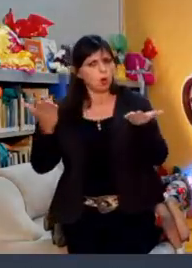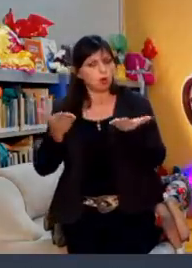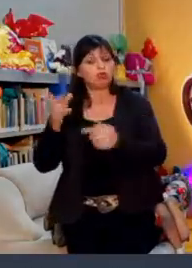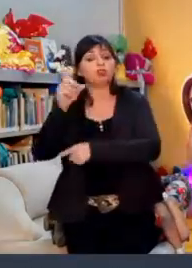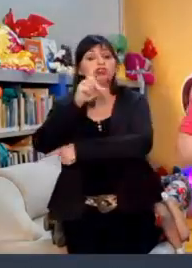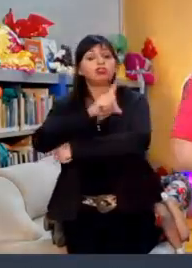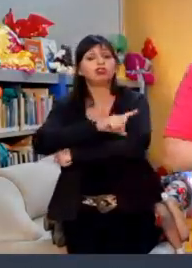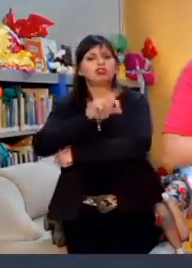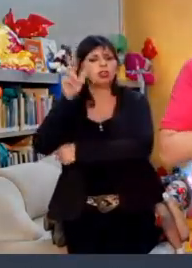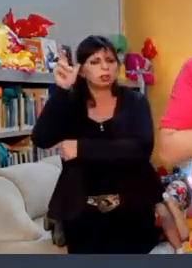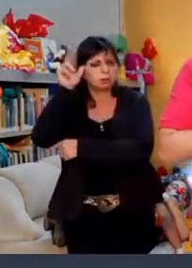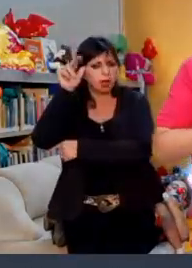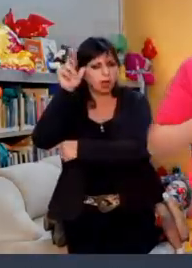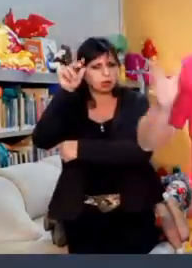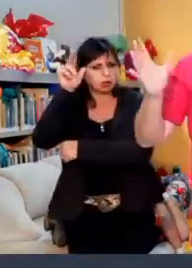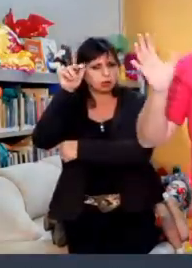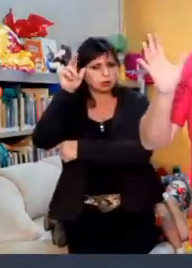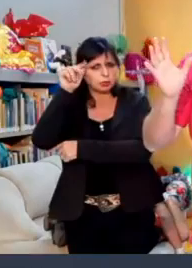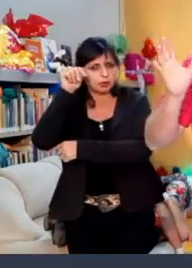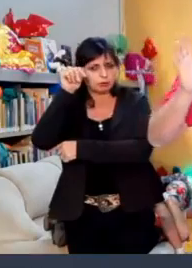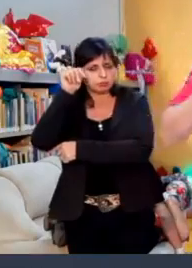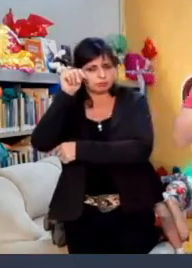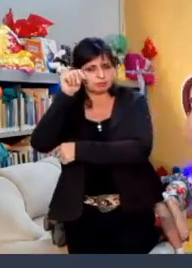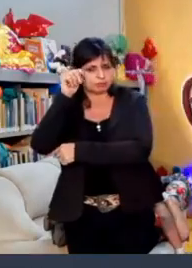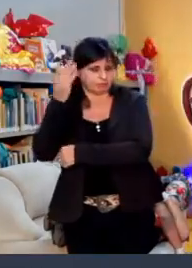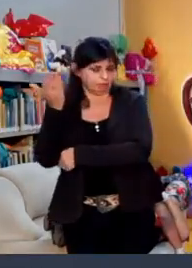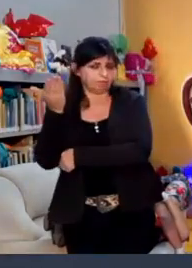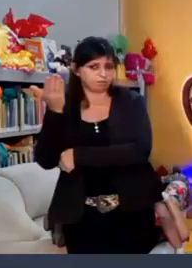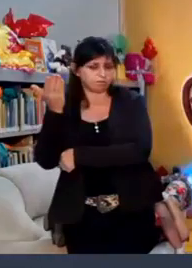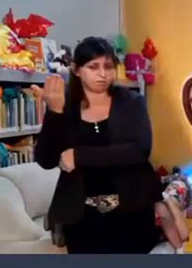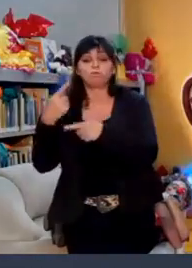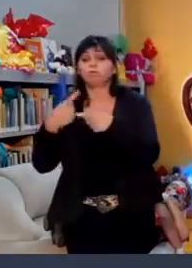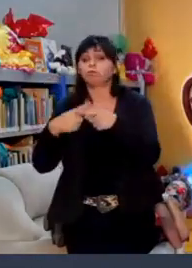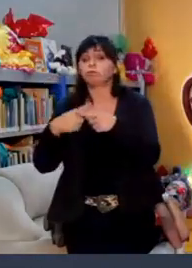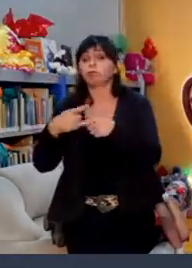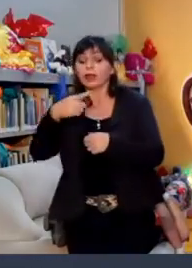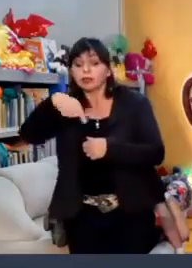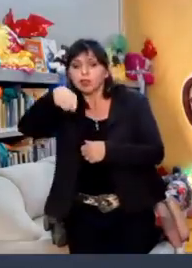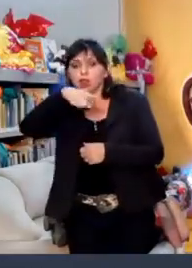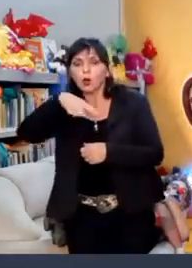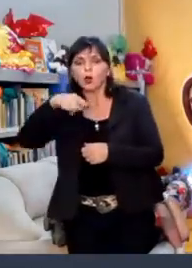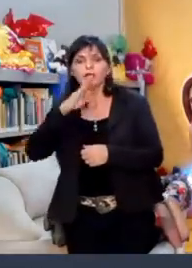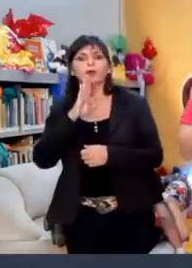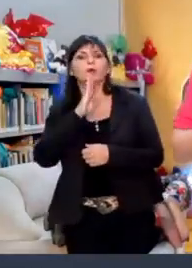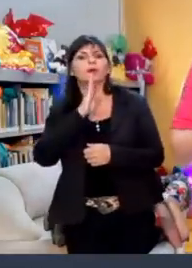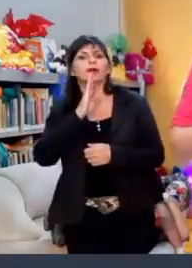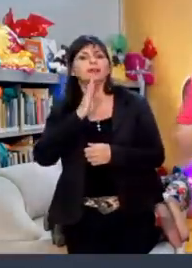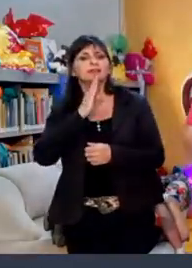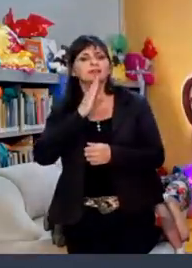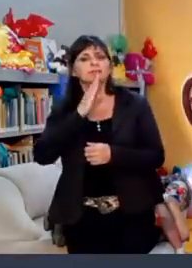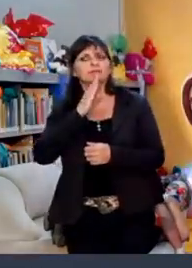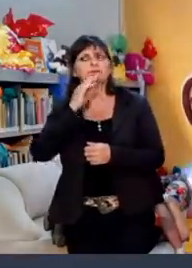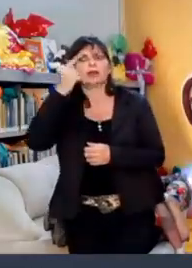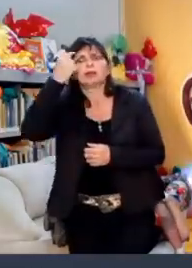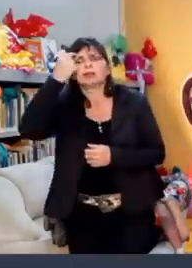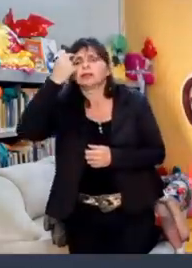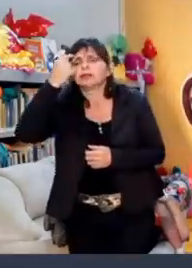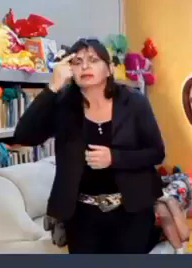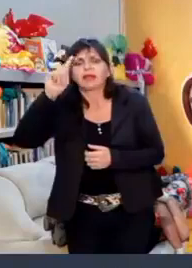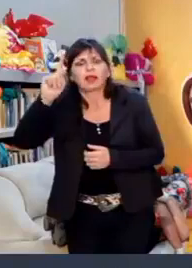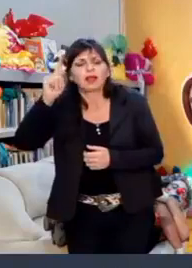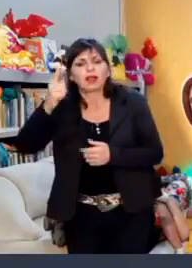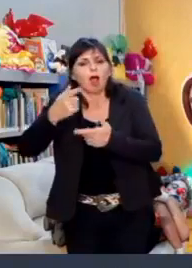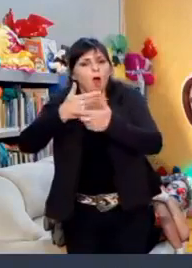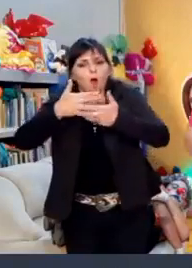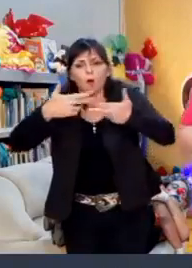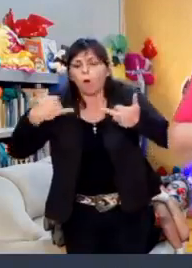sei que eu estou falando um pouquinho rápido. É para nós termos a ideia da riqueza das